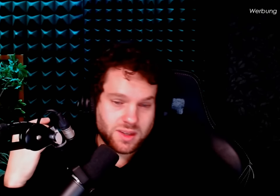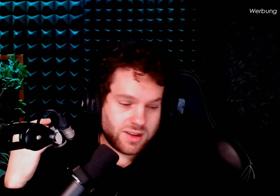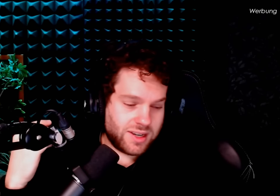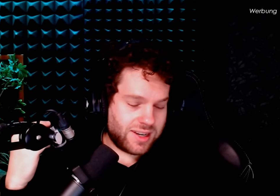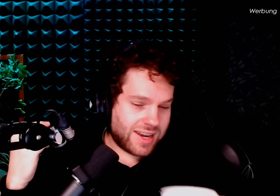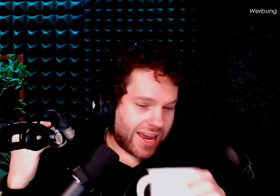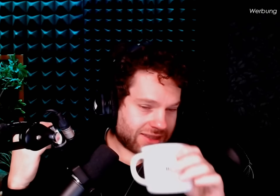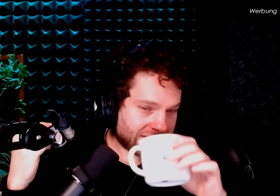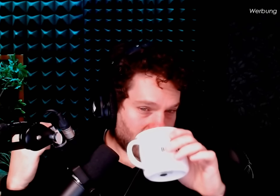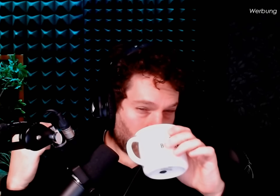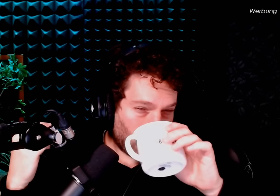Next.